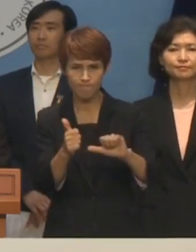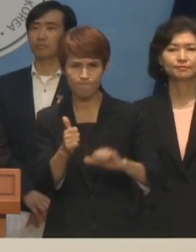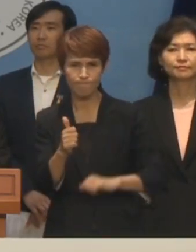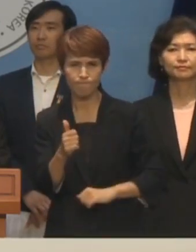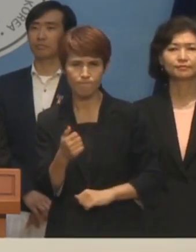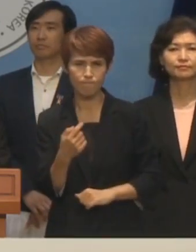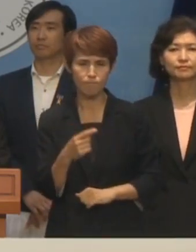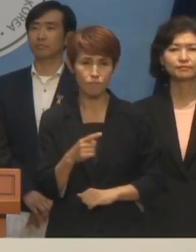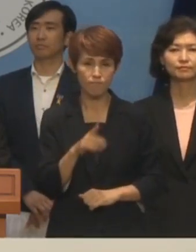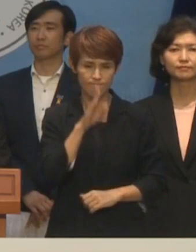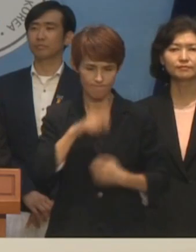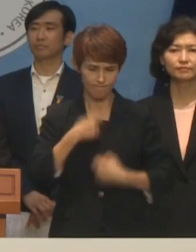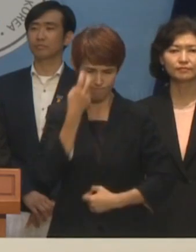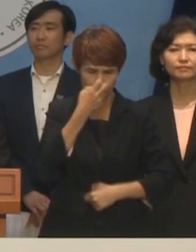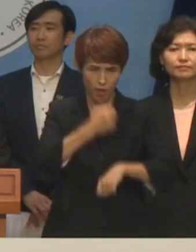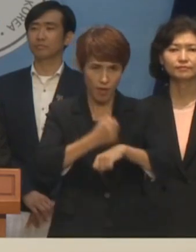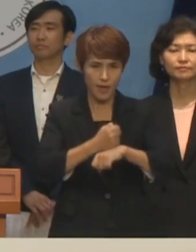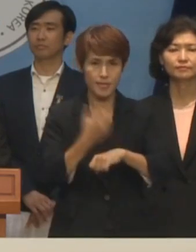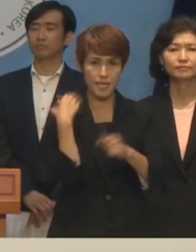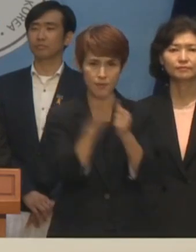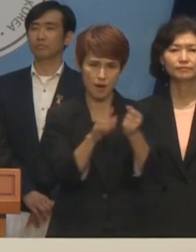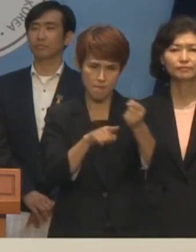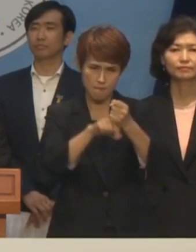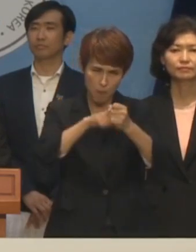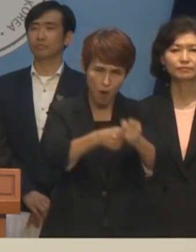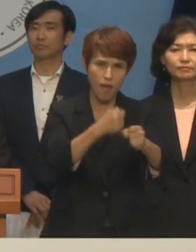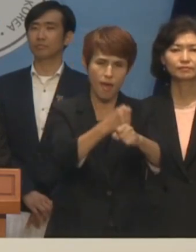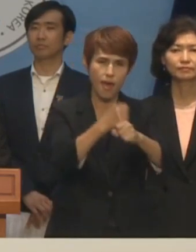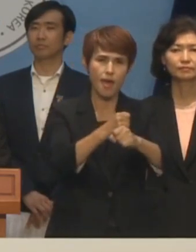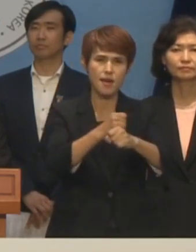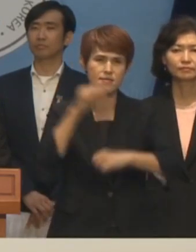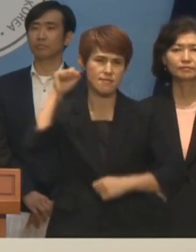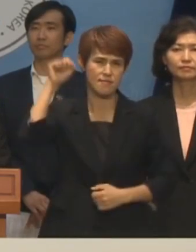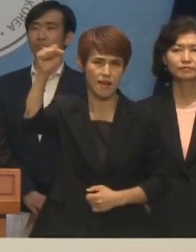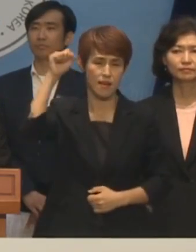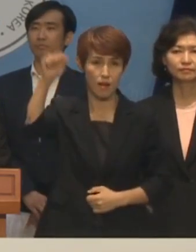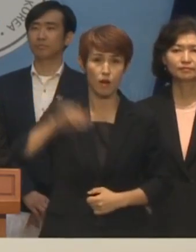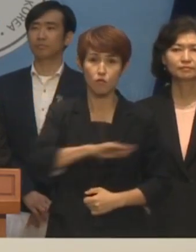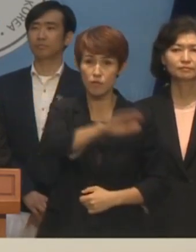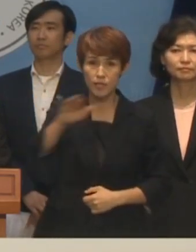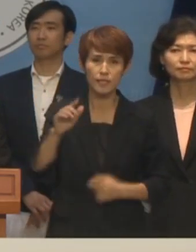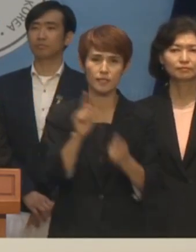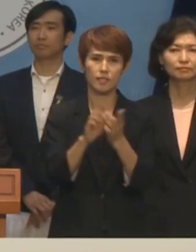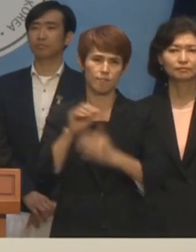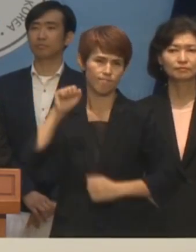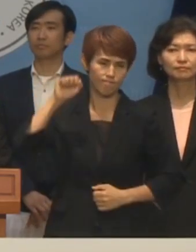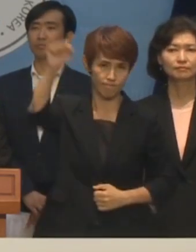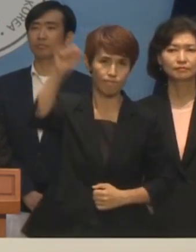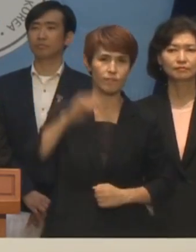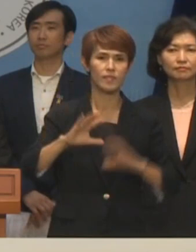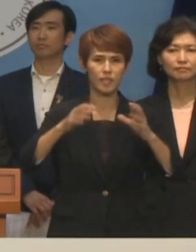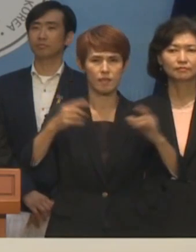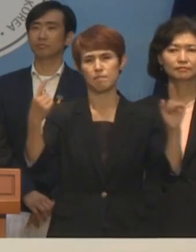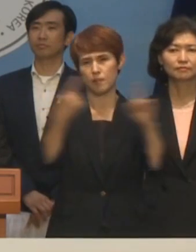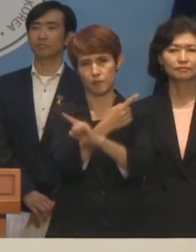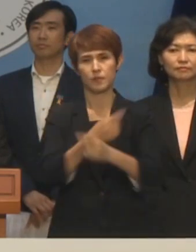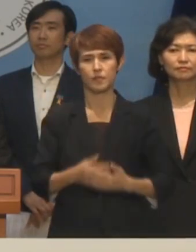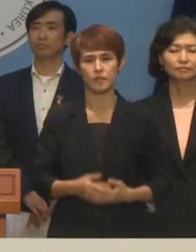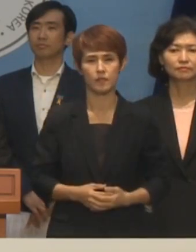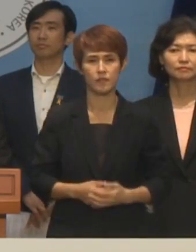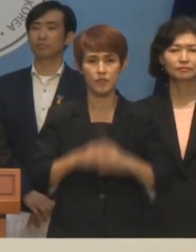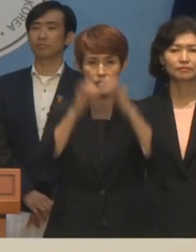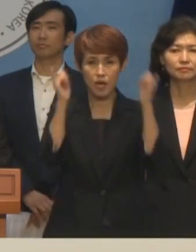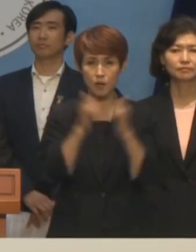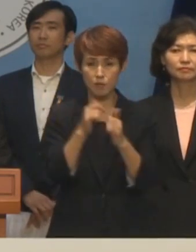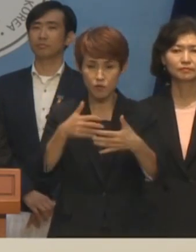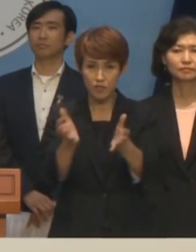처벌하라고 지치지 않고 요구합시다. 우리가 살아갈 나라를 우리 손으로 바꿔나갑시다. 새로운 시민참여 진보정당 사회민주당의